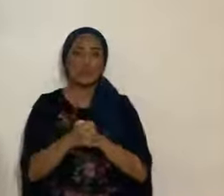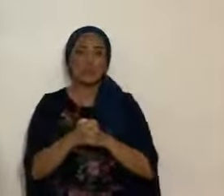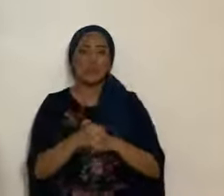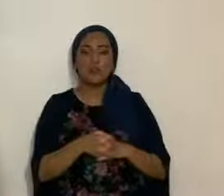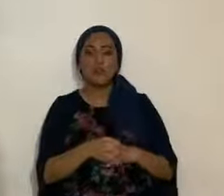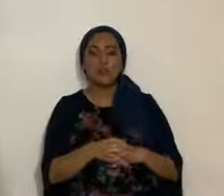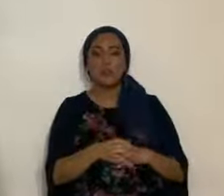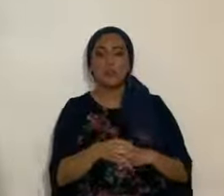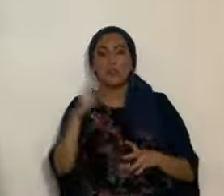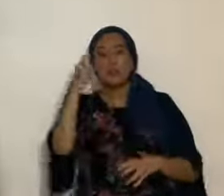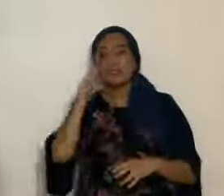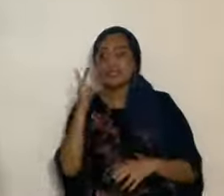era ver si él ya